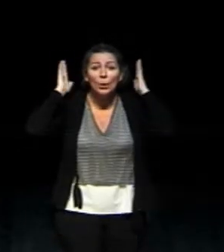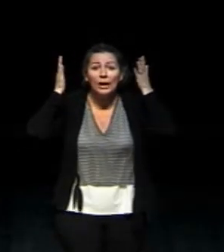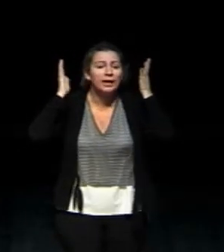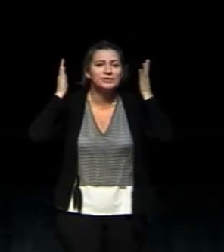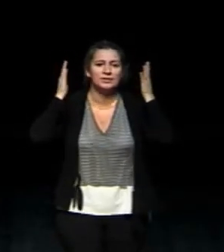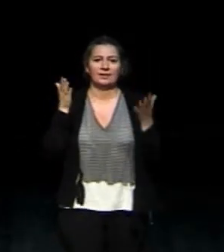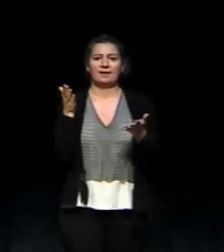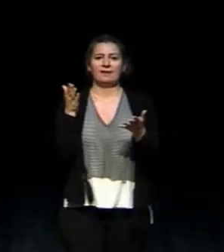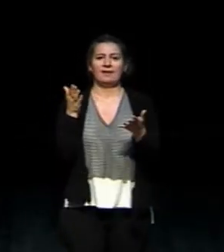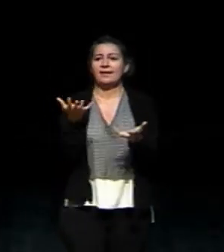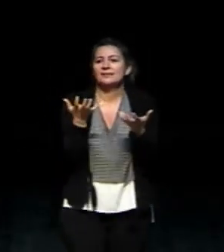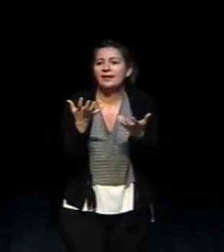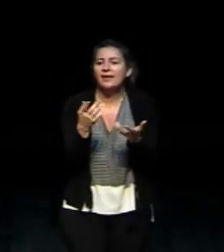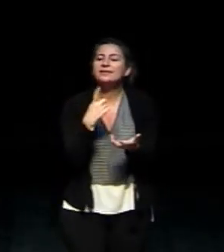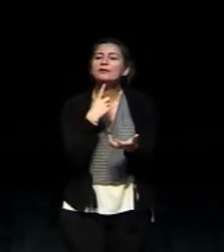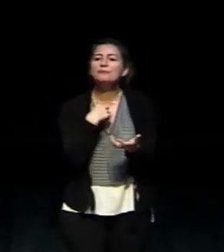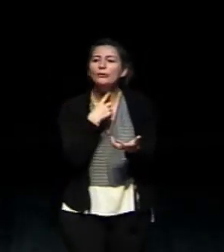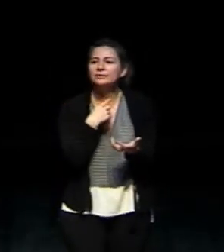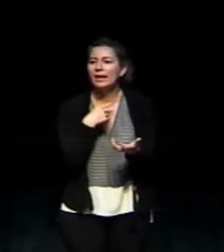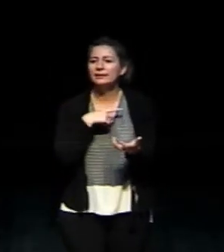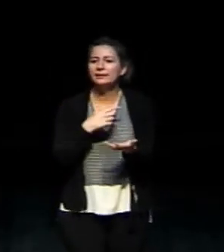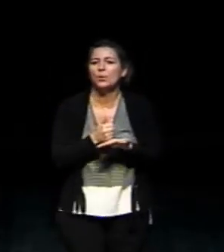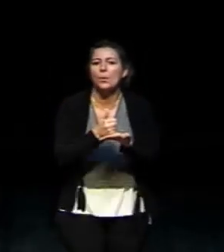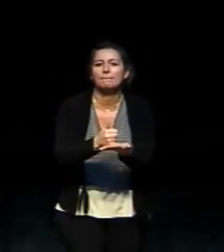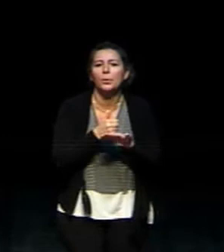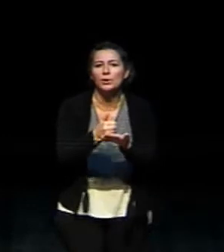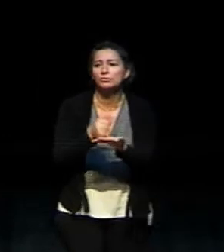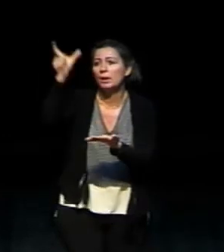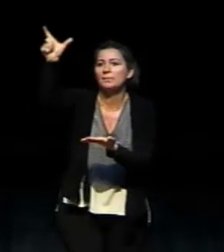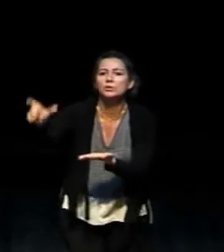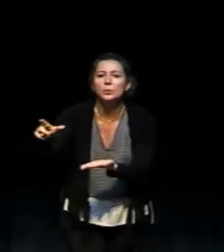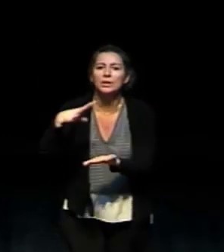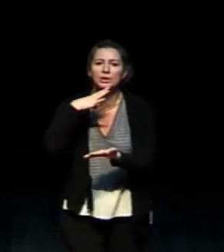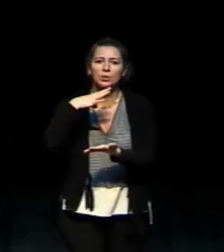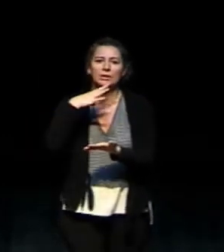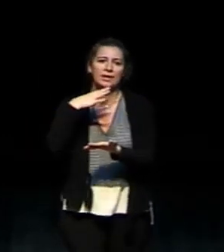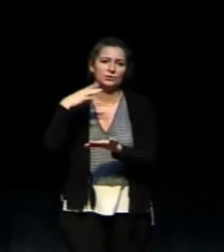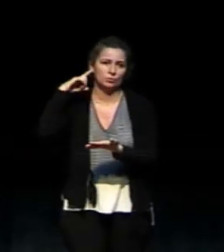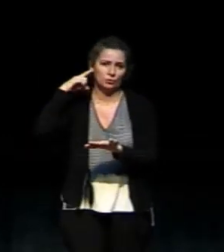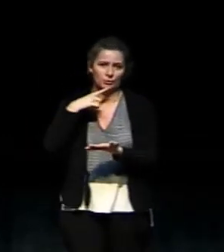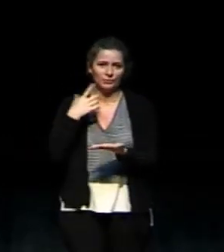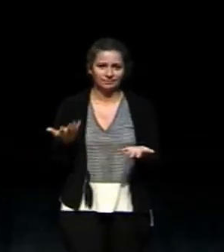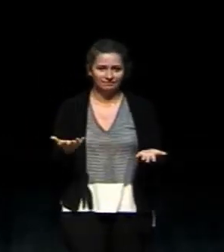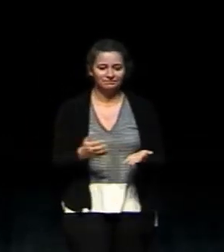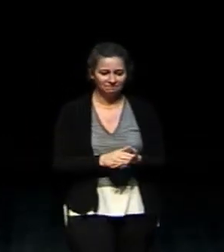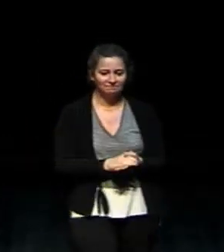pessoas ouvintes, aprendizes, elas são ignorantes nesse sentido e elas sentem a necessidade de ter